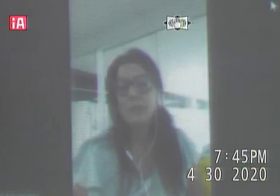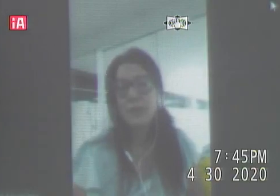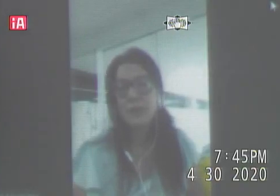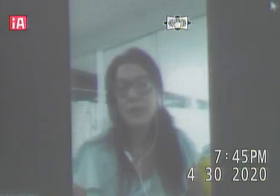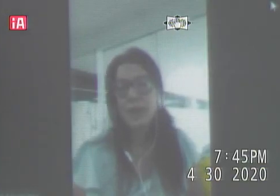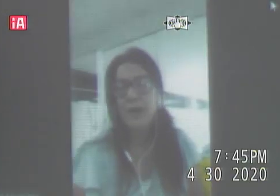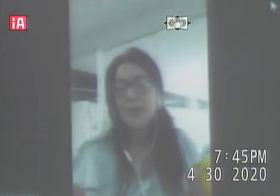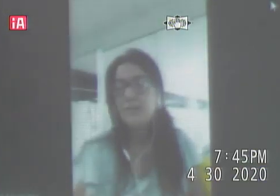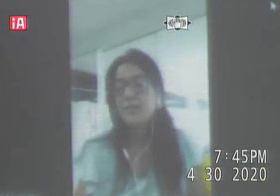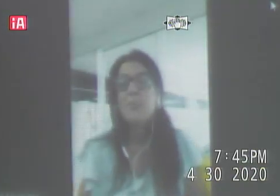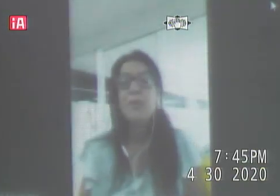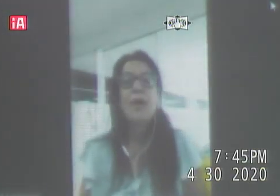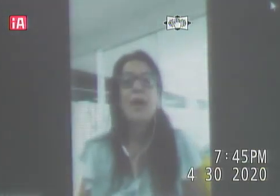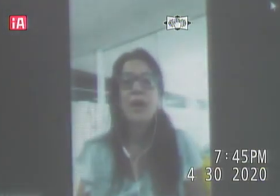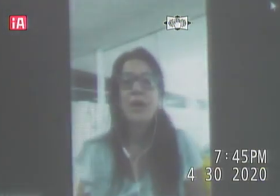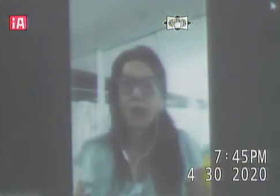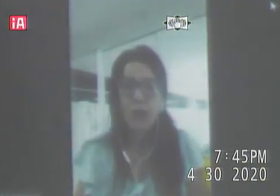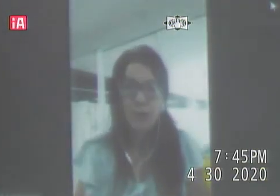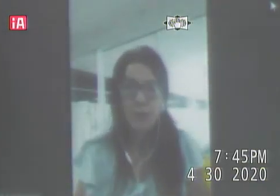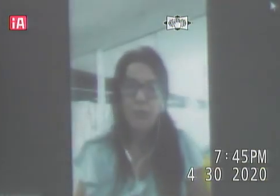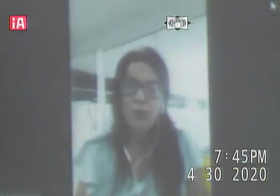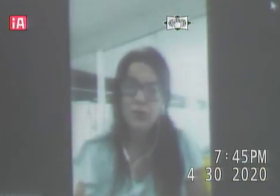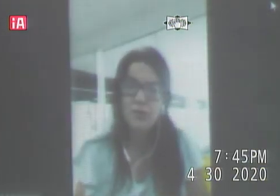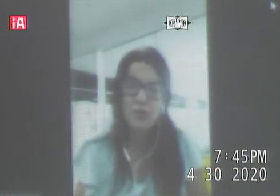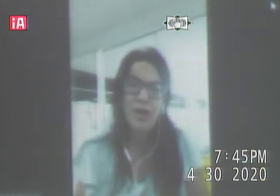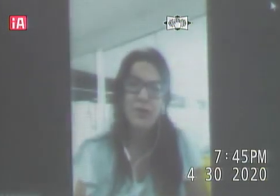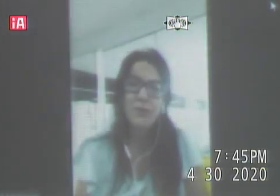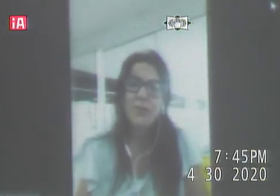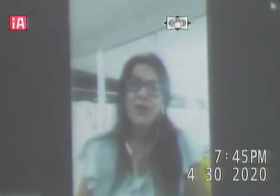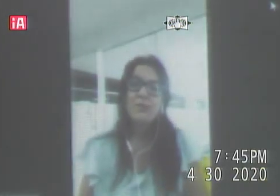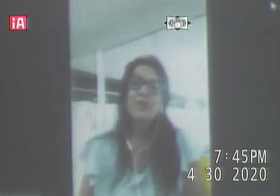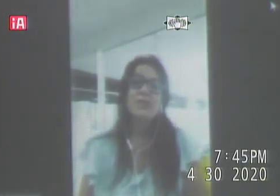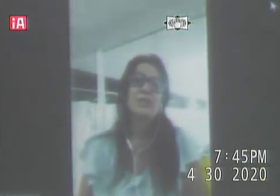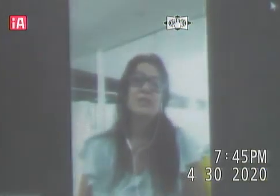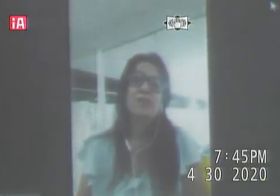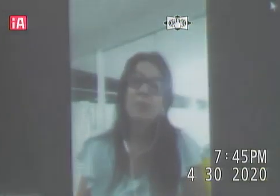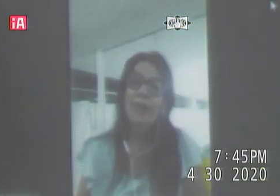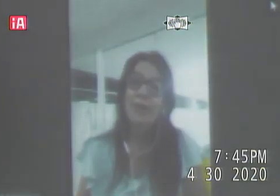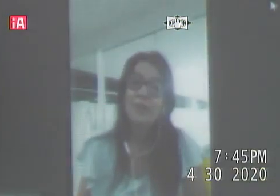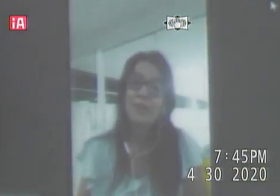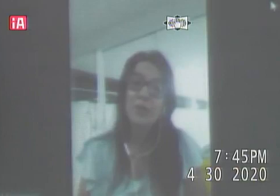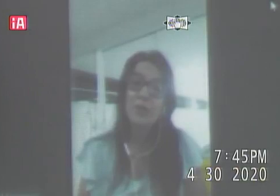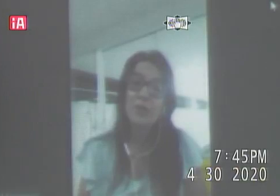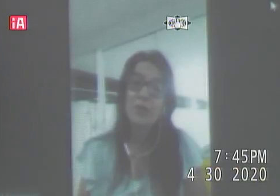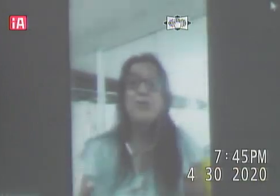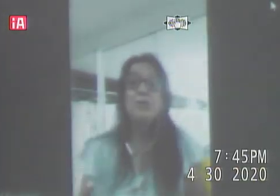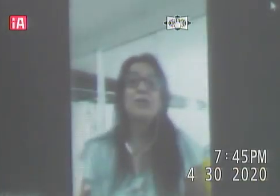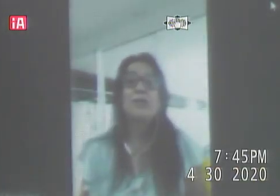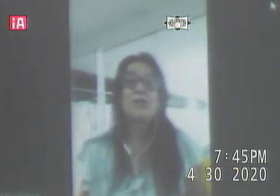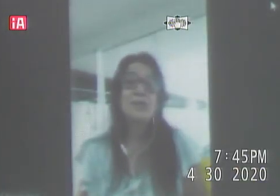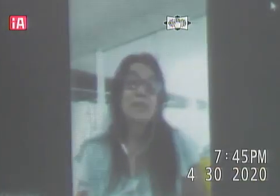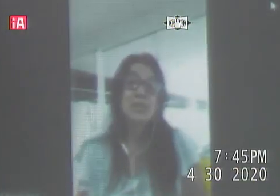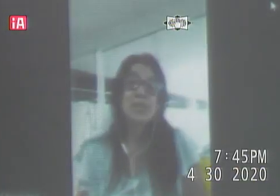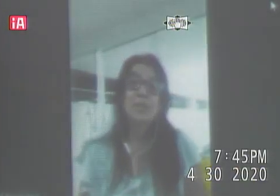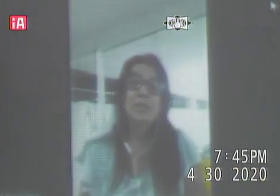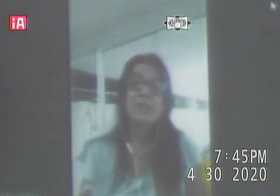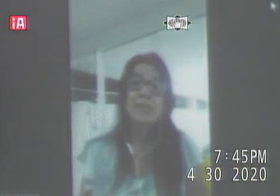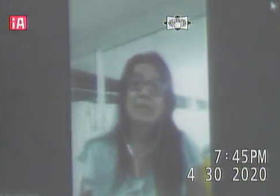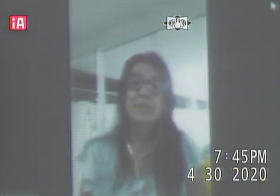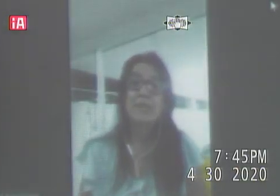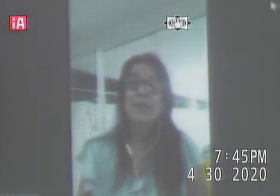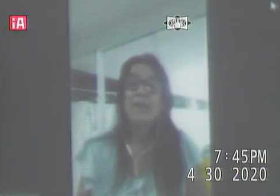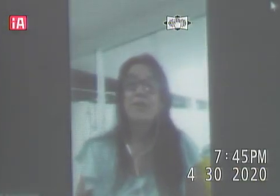me acabou de falar, a gente sempre quer o melhor para o nosso. Claro, imagina se fosse um parente nosso, todas as vezes que a